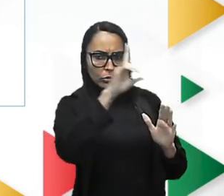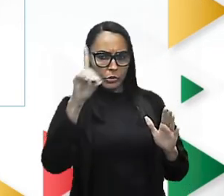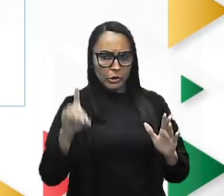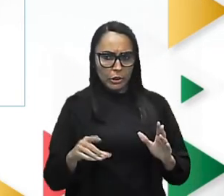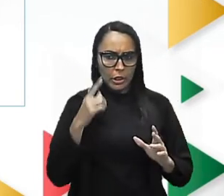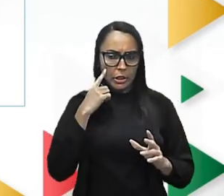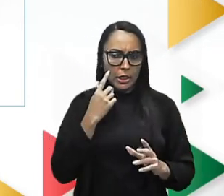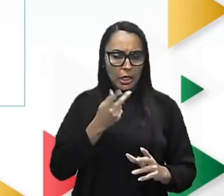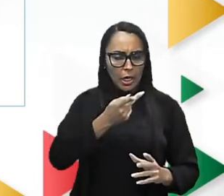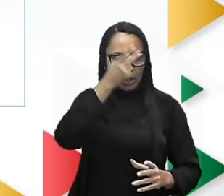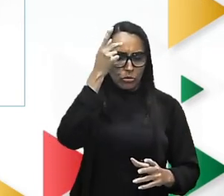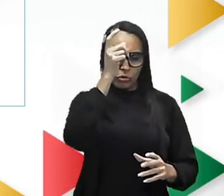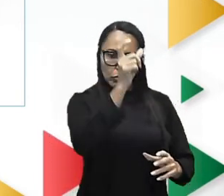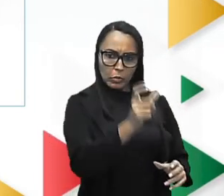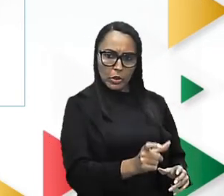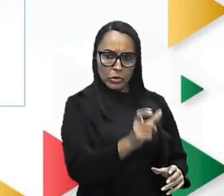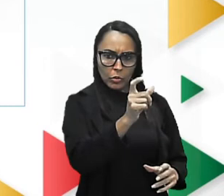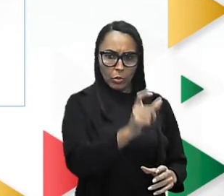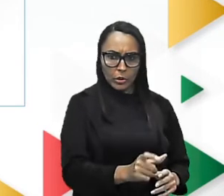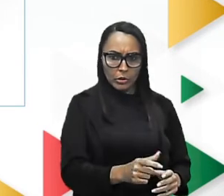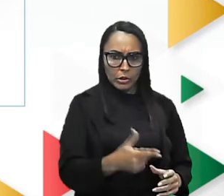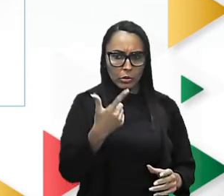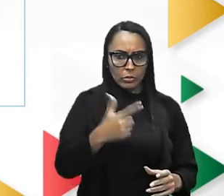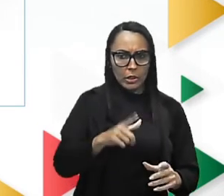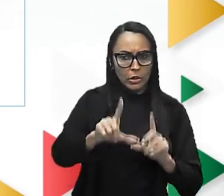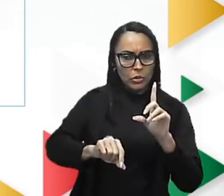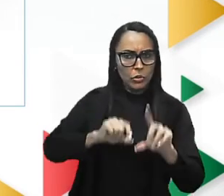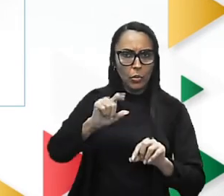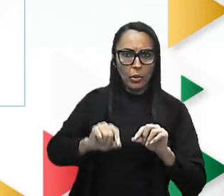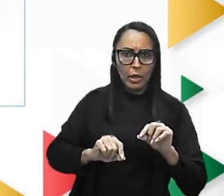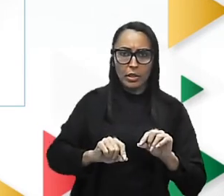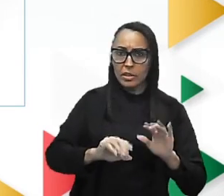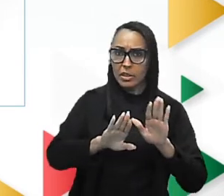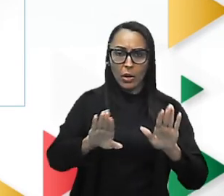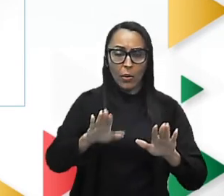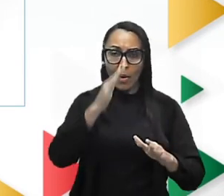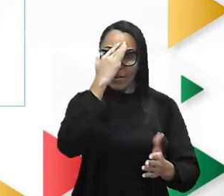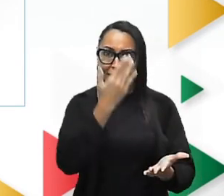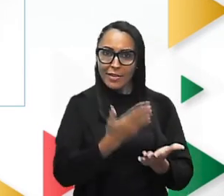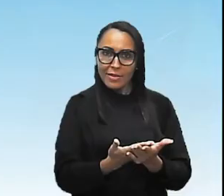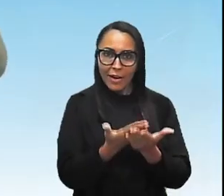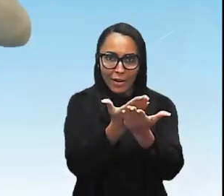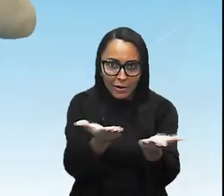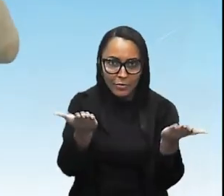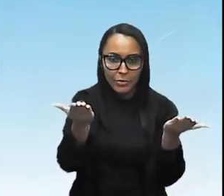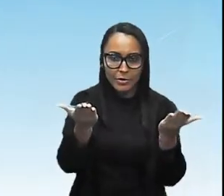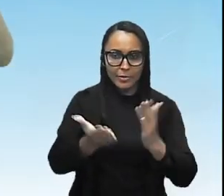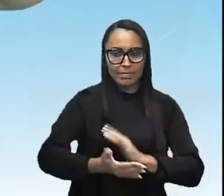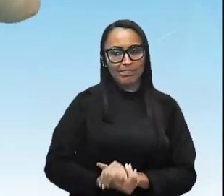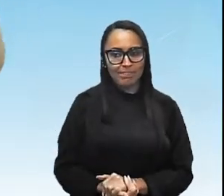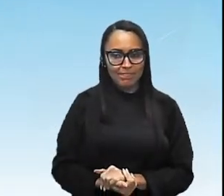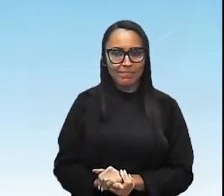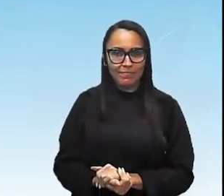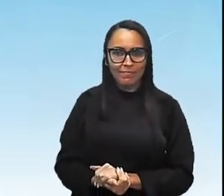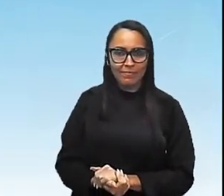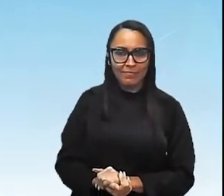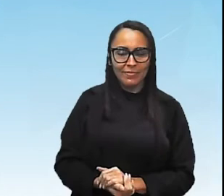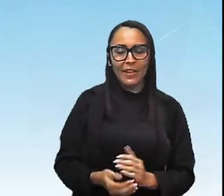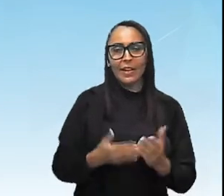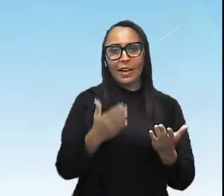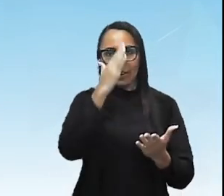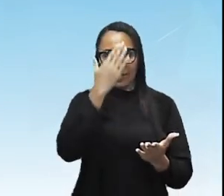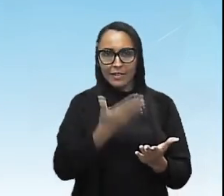os outros não terão outra escolha senão acreditar em você ou acreditar com